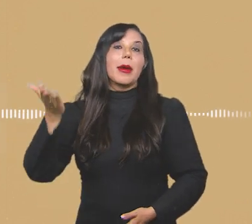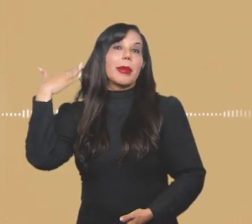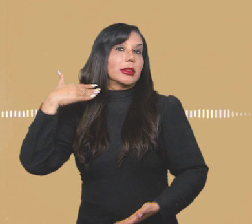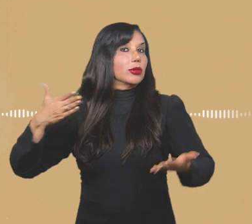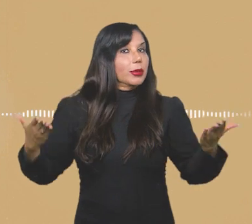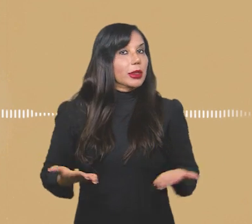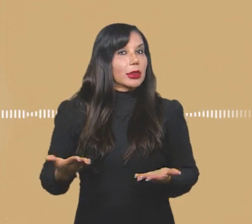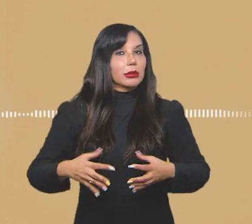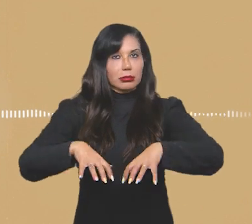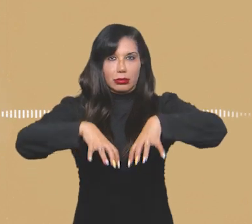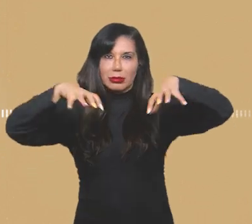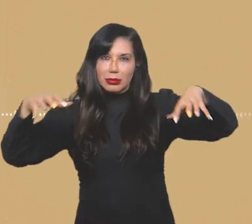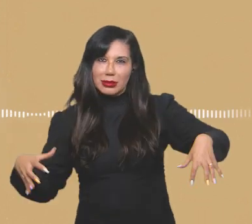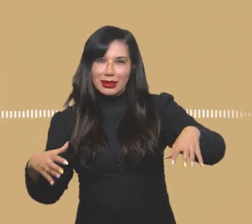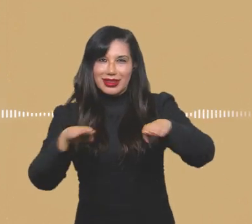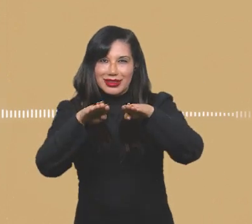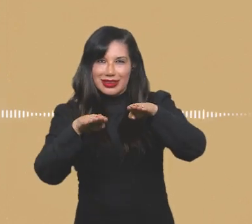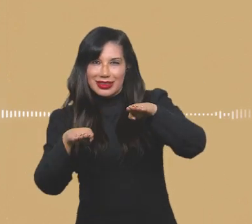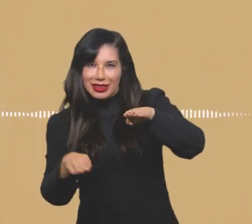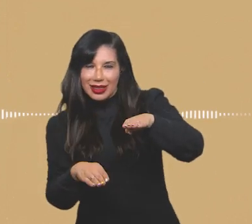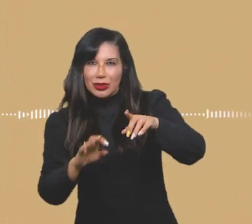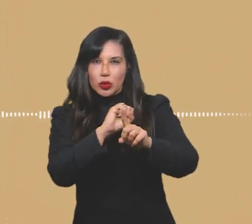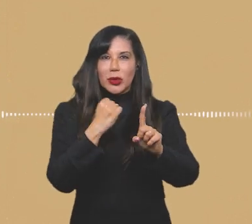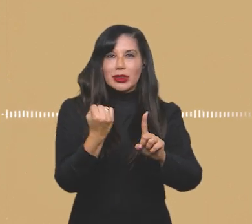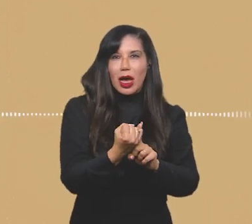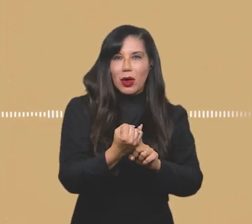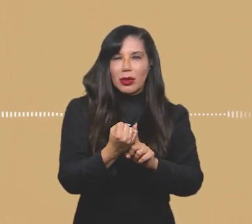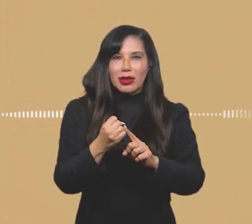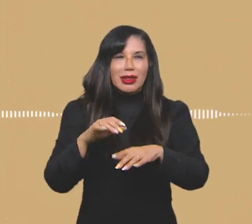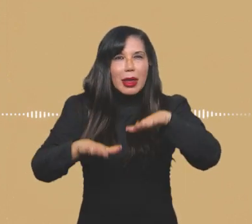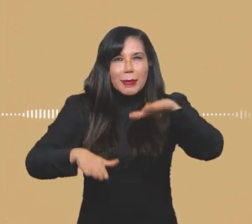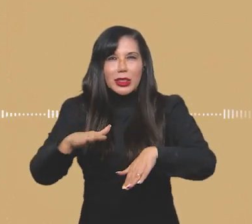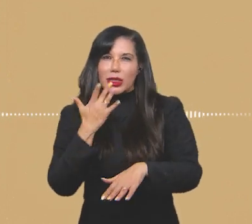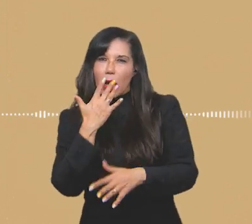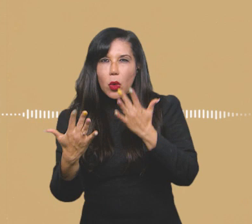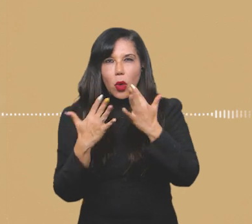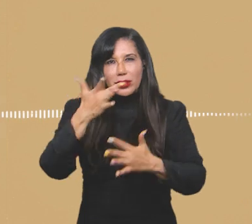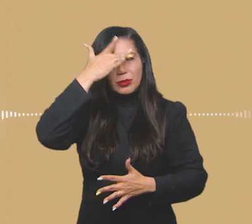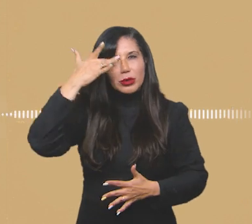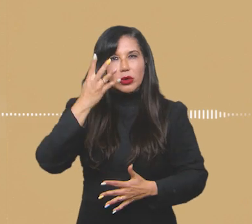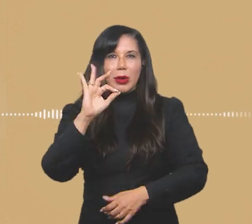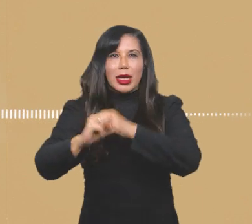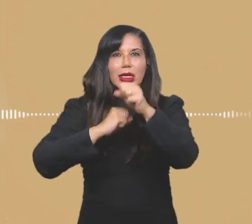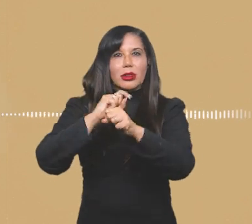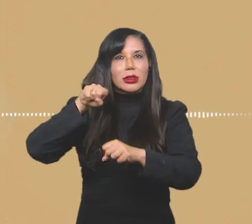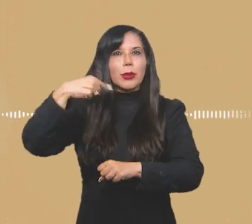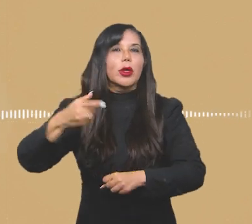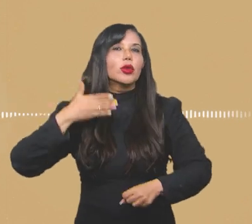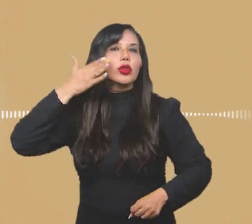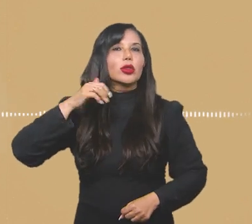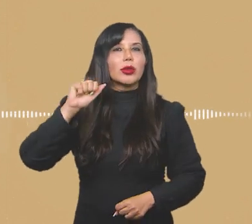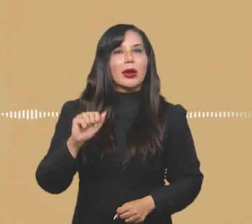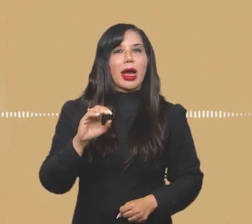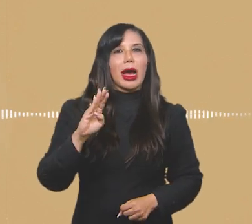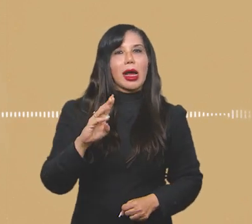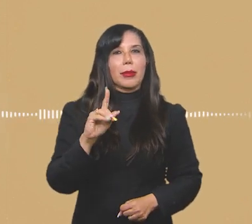Passado e presente. Separação de classes ou castas, de acordo com a cor das pessoas. Se 40 anos depois do discurso de Abdias,